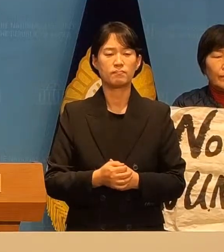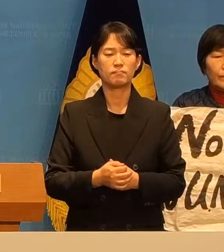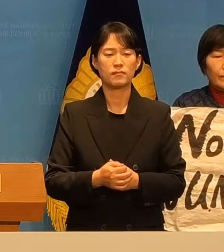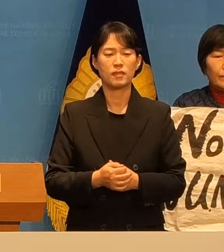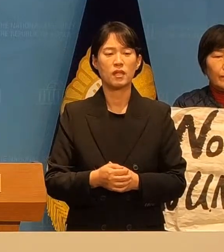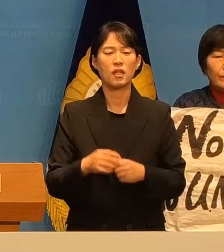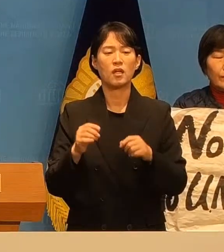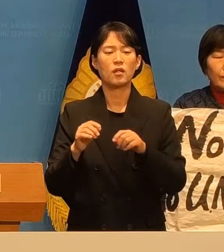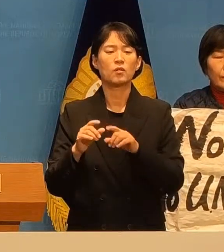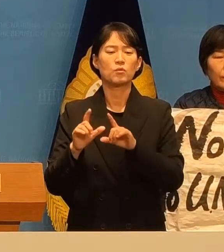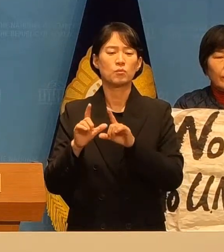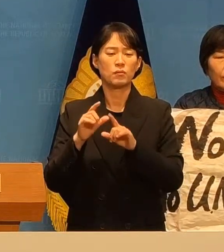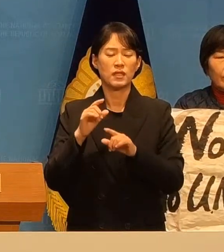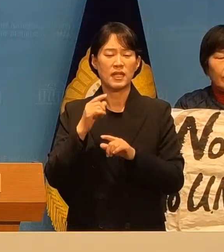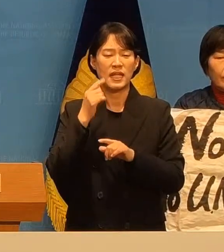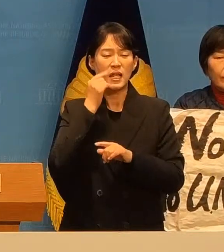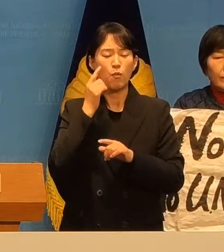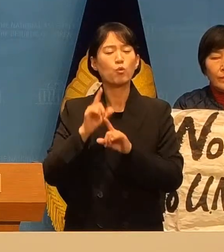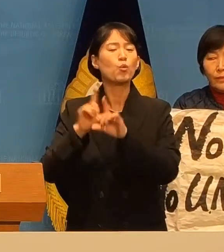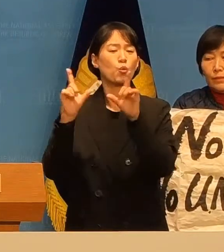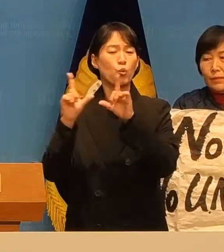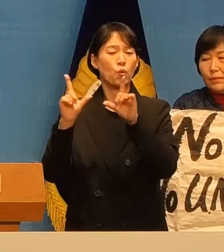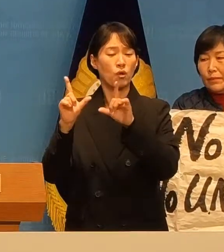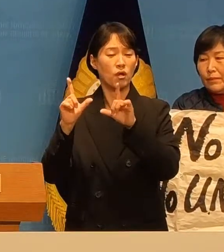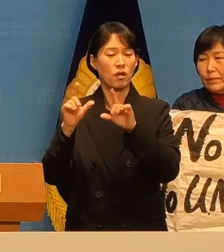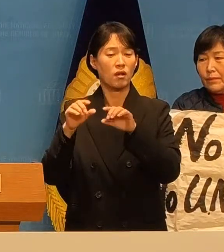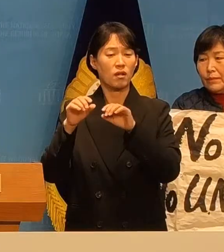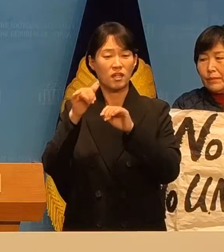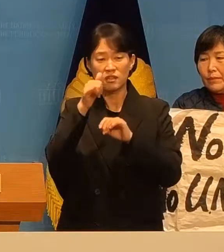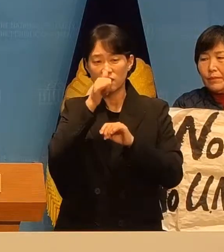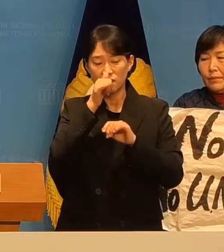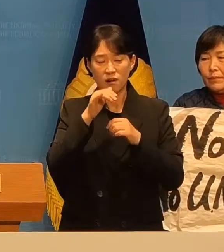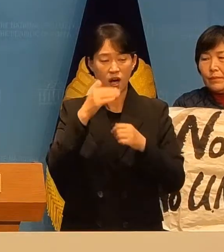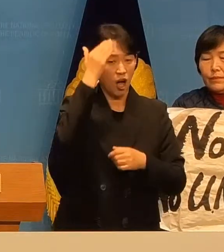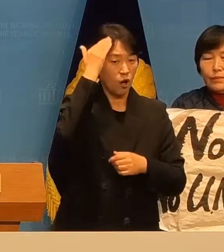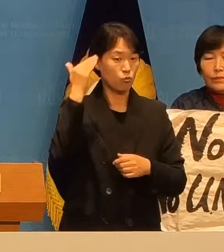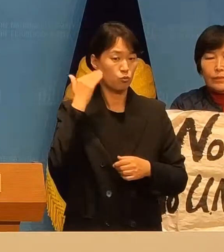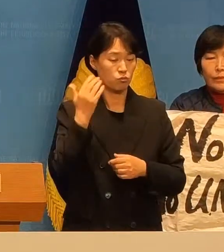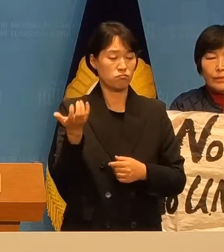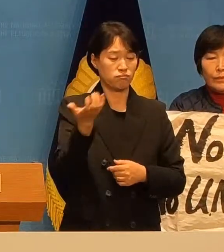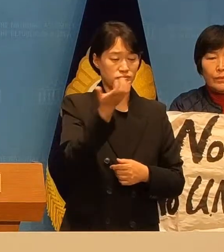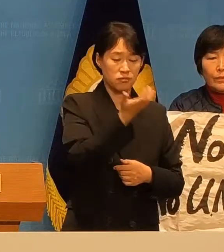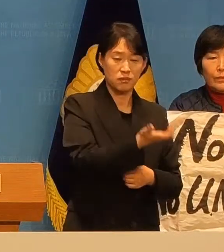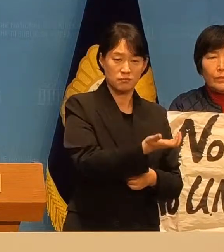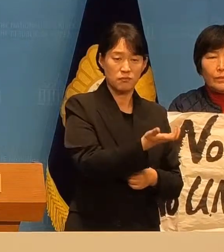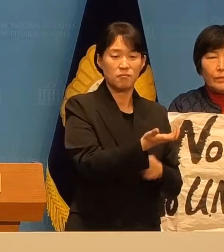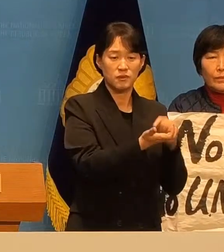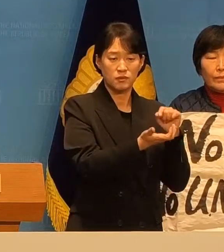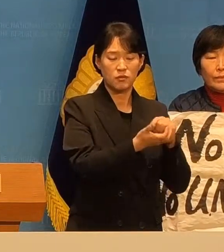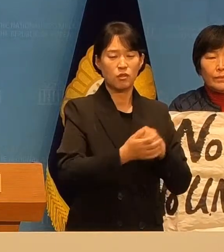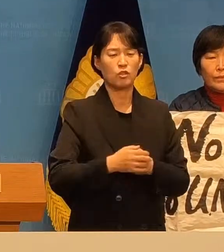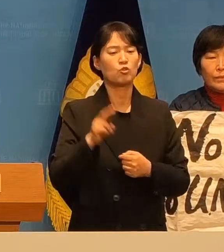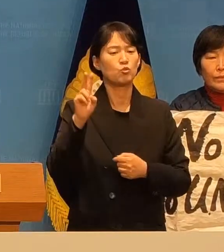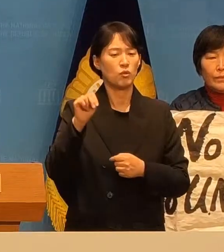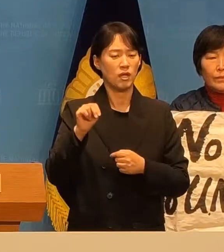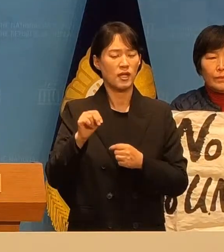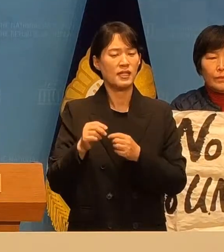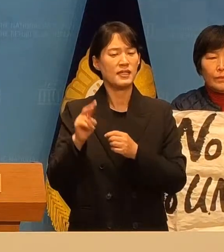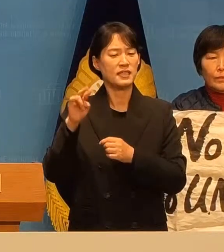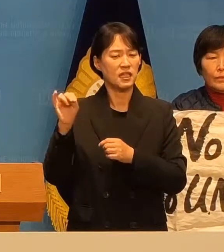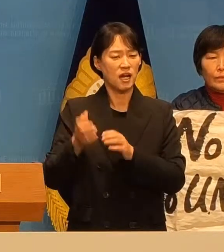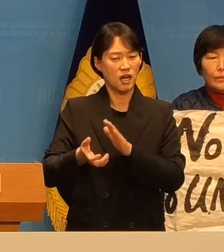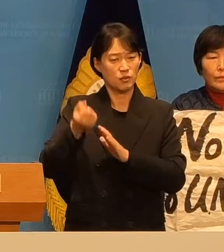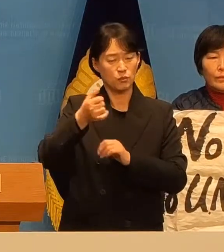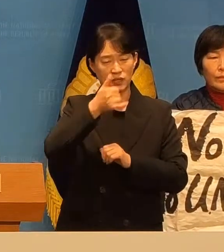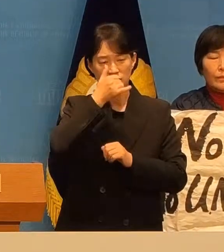도쿄에 있다가 한국 본부로 오면서 특별히 UNC가 갖고 있는 한국에 대한 소위